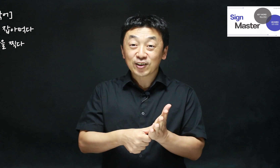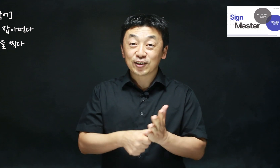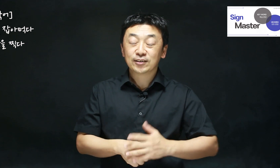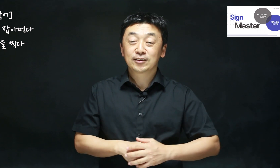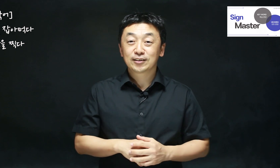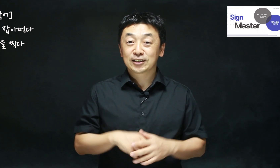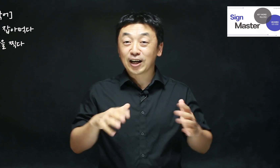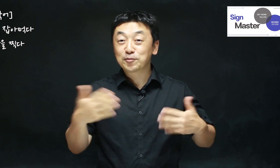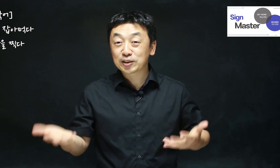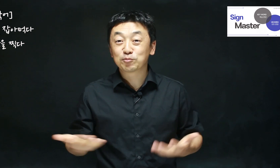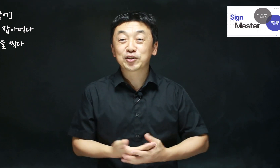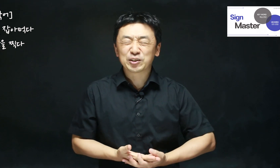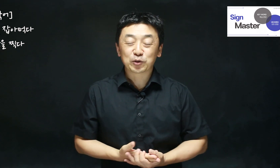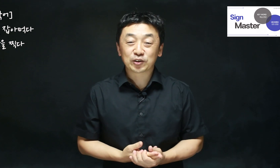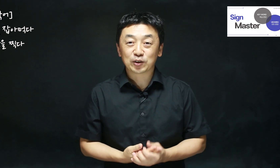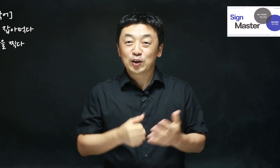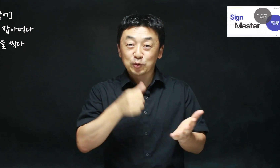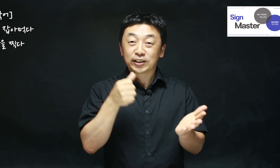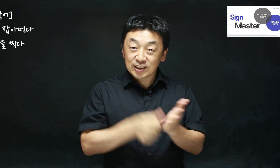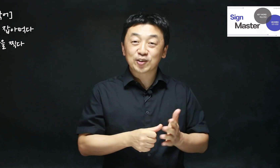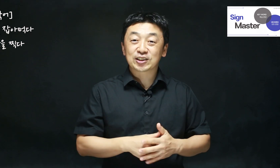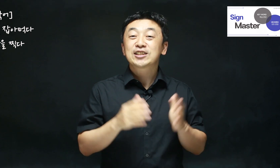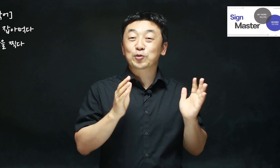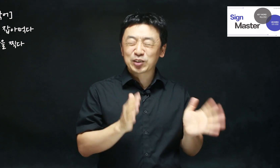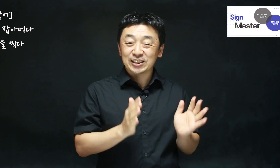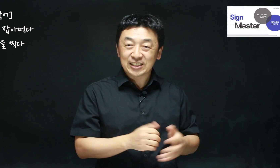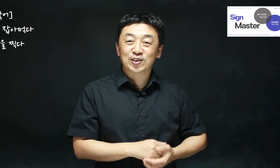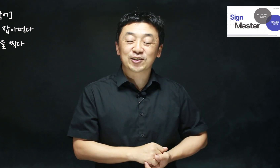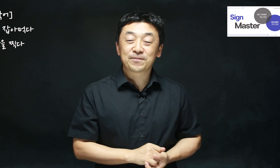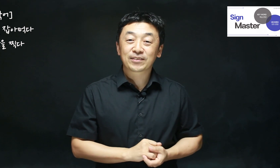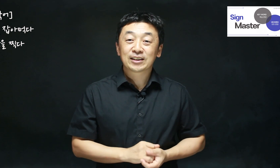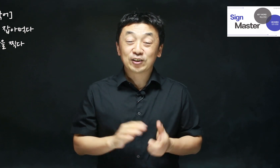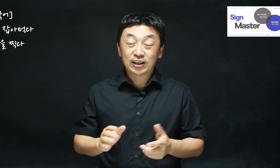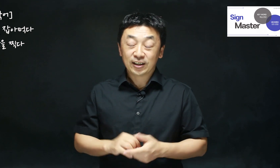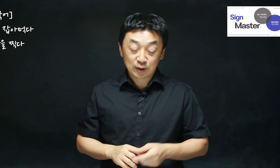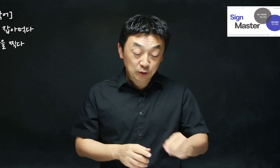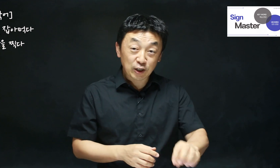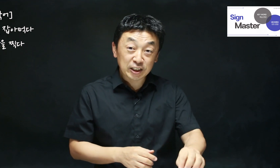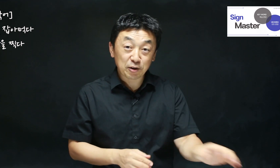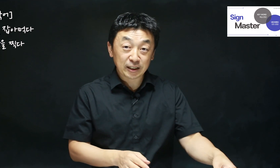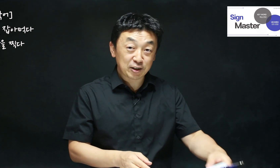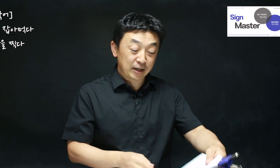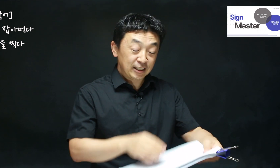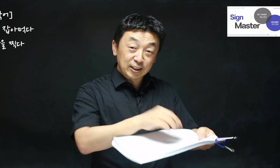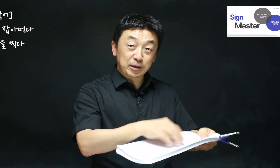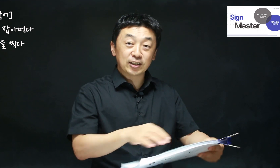찍었어. 그 다음 뜻이 무엇인지 모르는 거죠. 도장을 찍었어. 진짜 도장을 찍은 거죠. 그런데 도장 여기 찍어봐, 찍어봐, 찍어봐 이러는